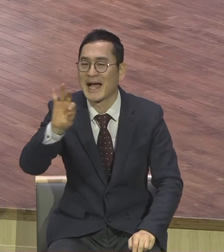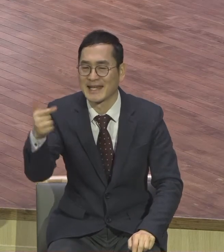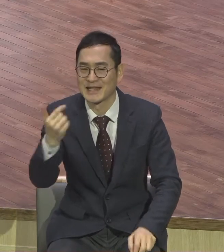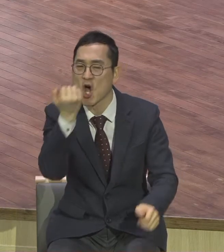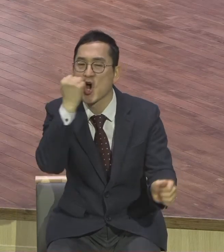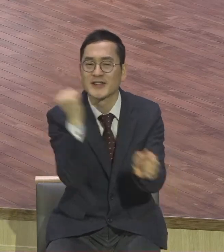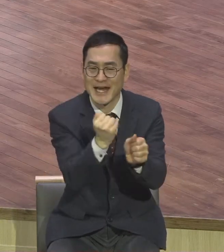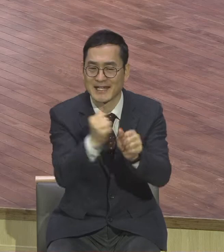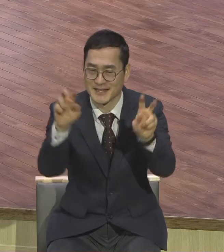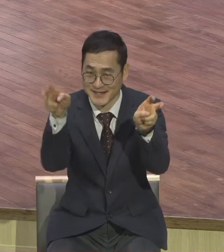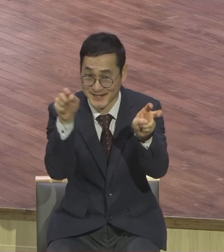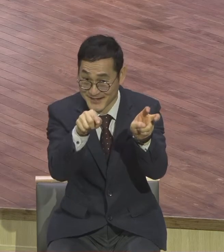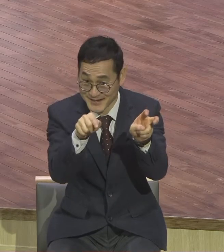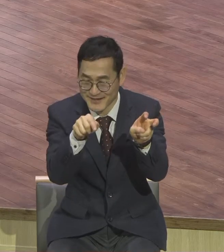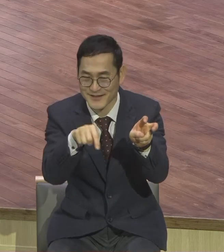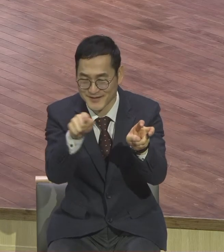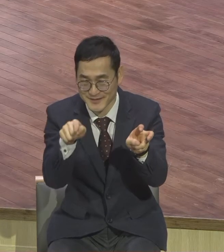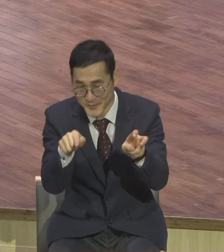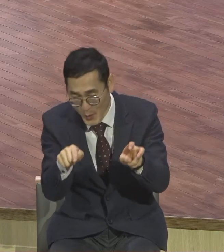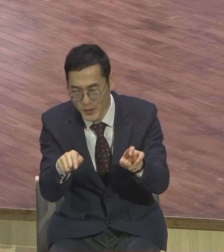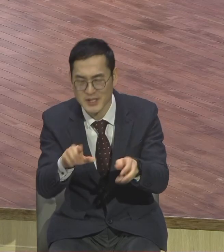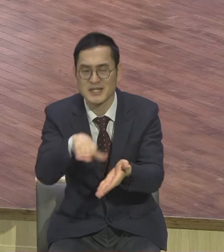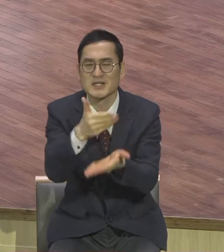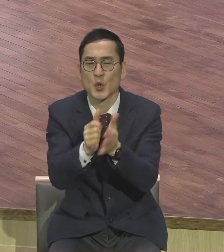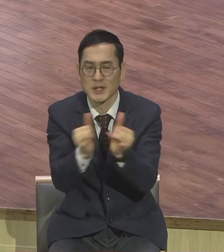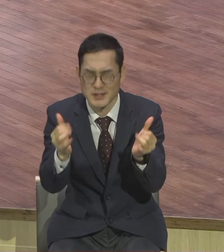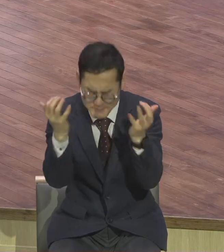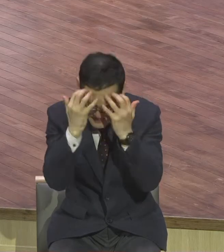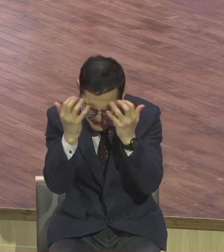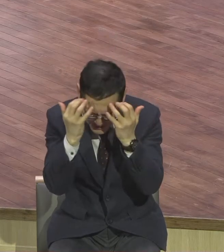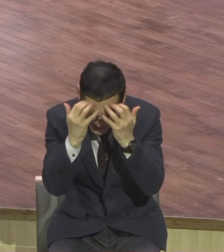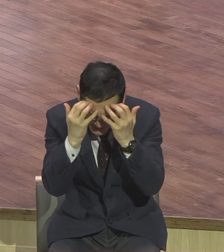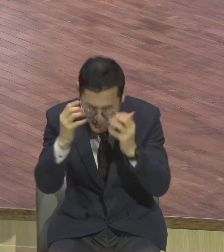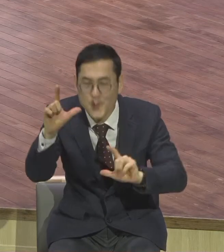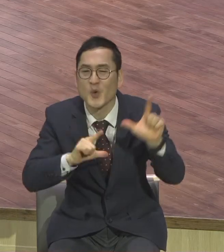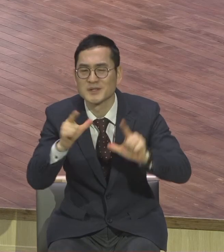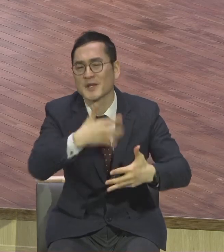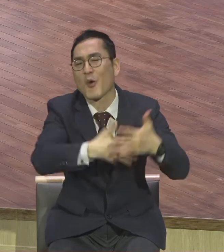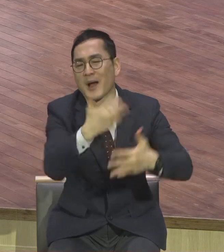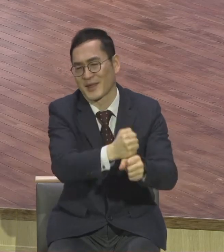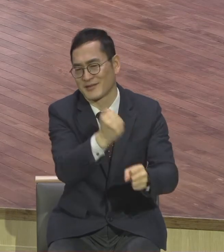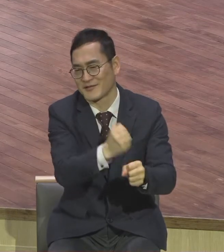핍박과 박해를 받는 그리스도인들의 모습을 그대로 표현하고 있어요.